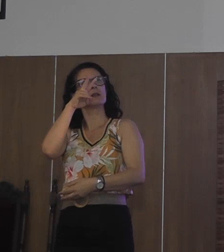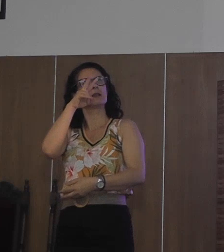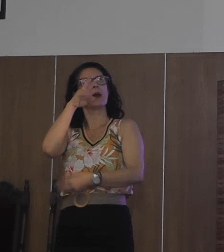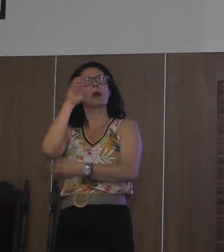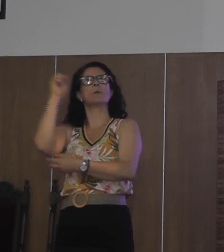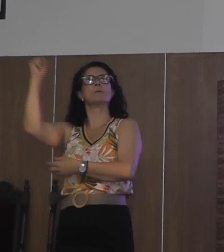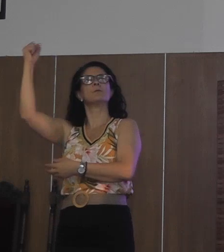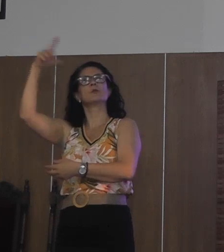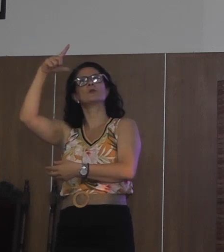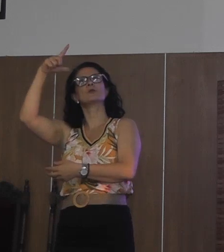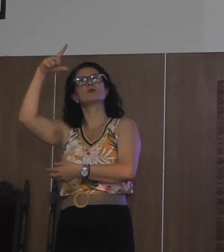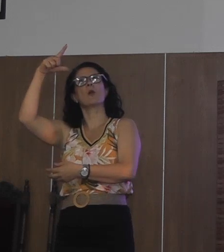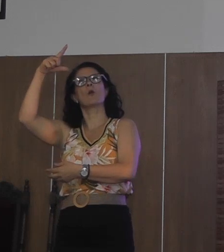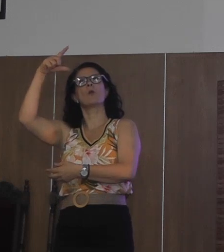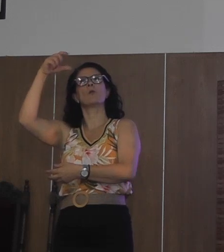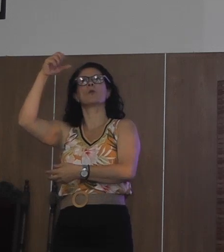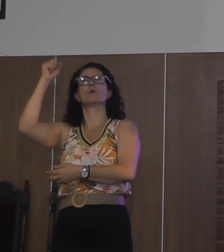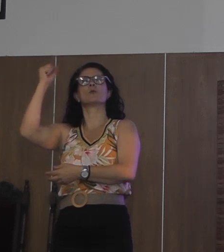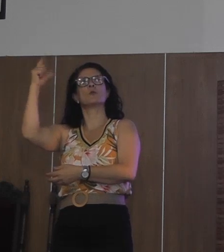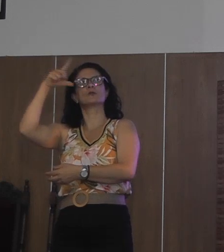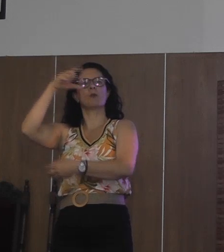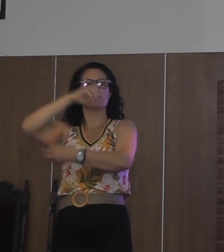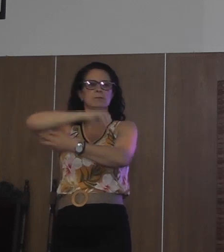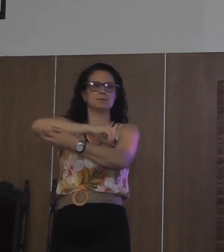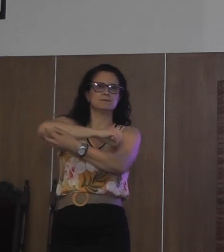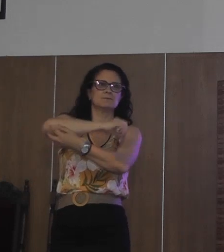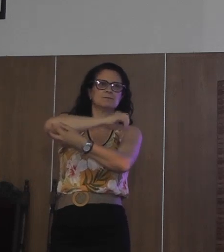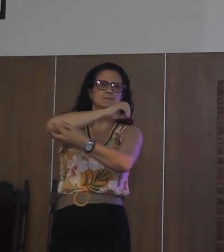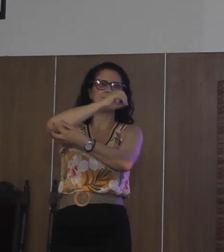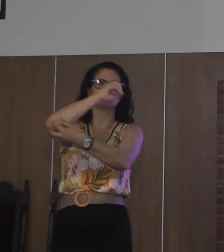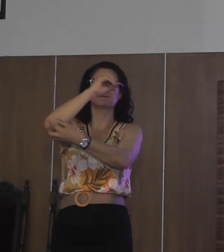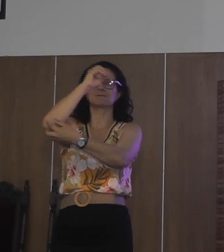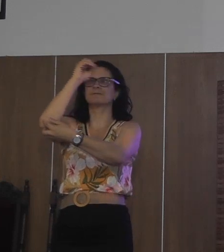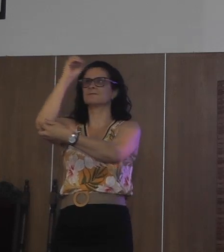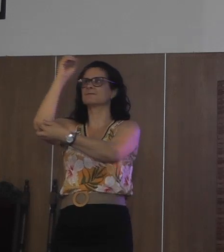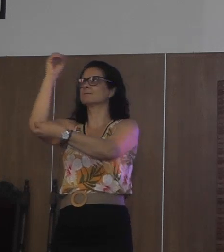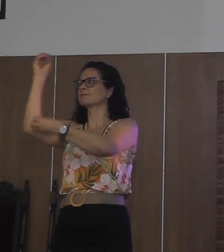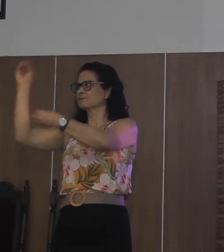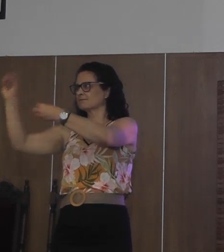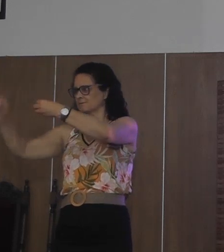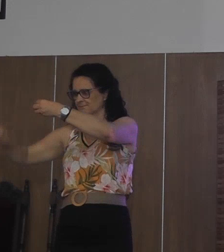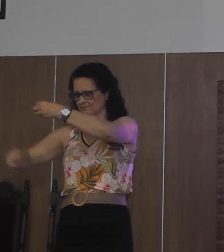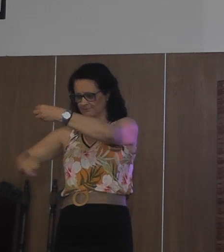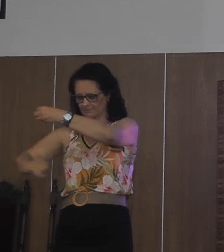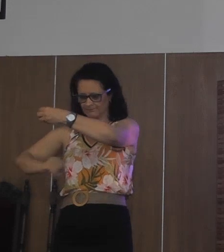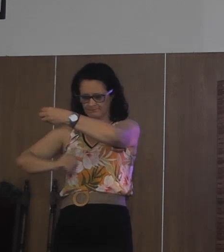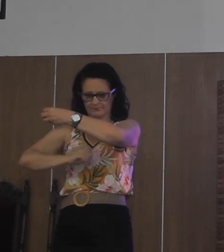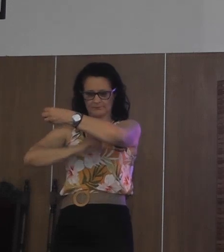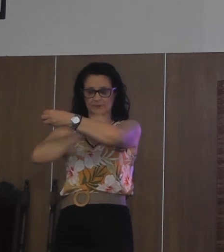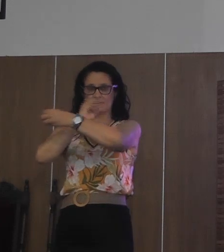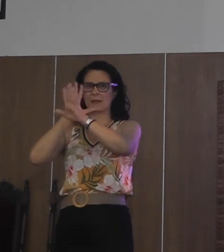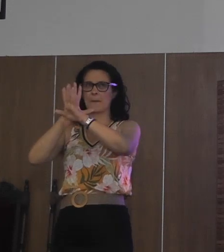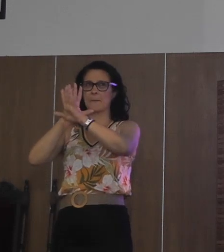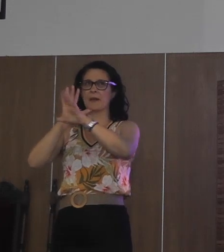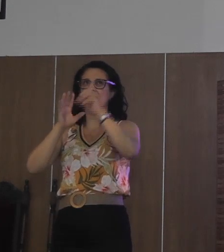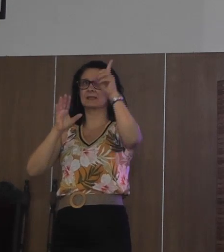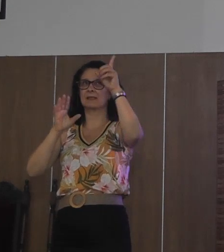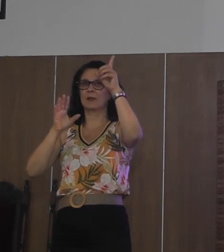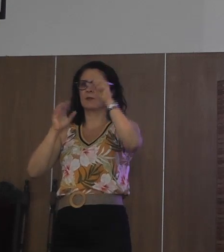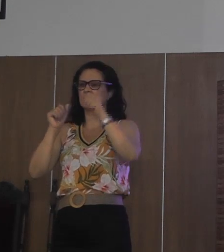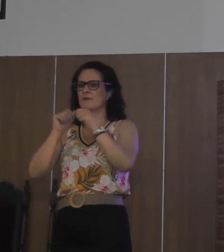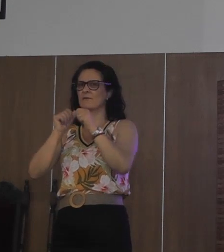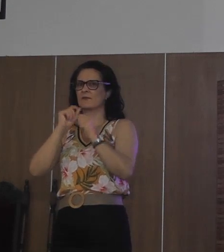volta do sol. Só que Josué está falando o seguinte, como alguém que observa, é um olhar observador para o sol.